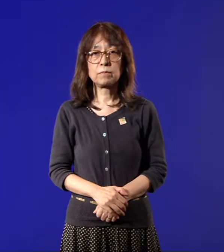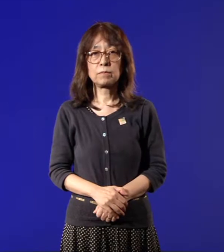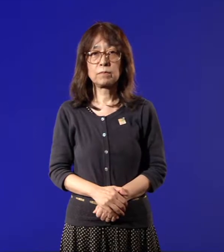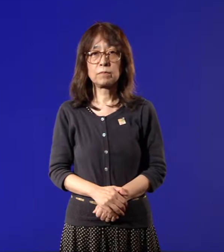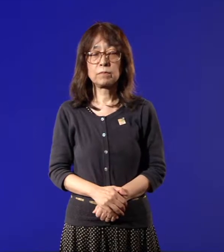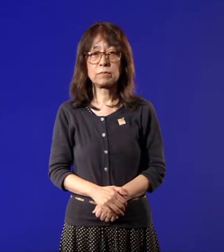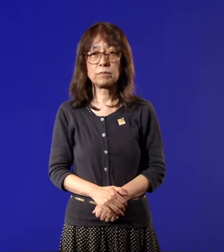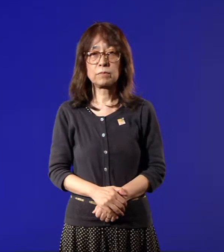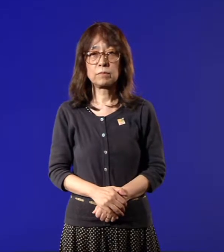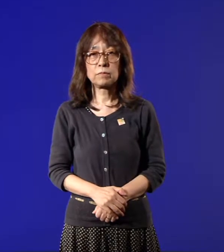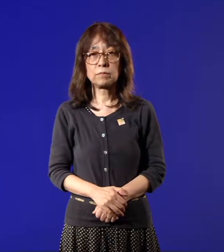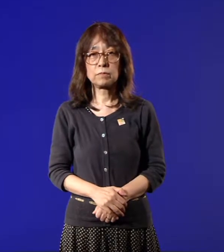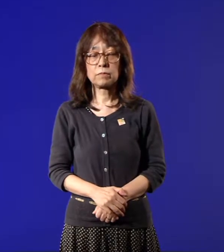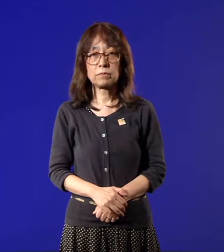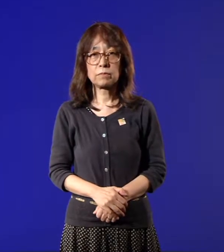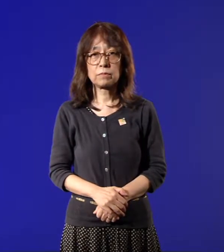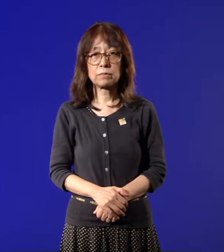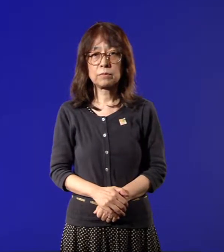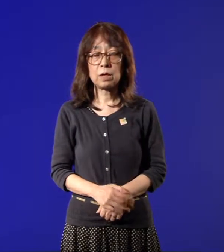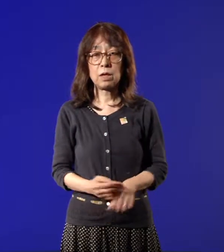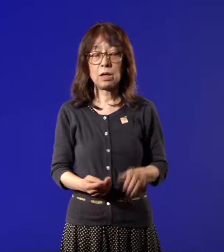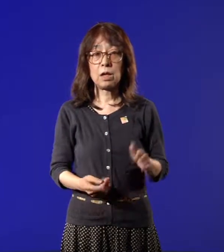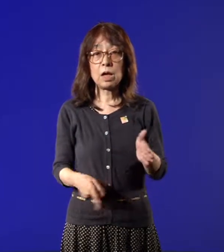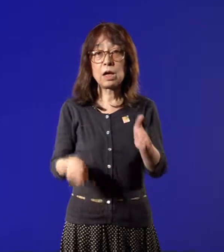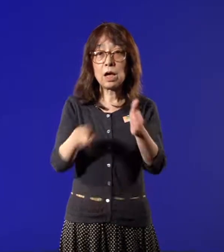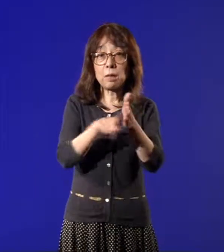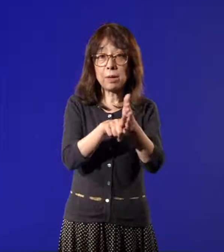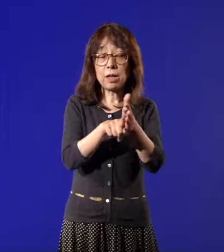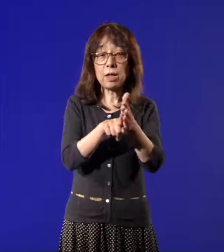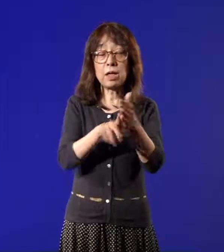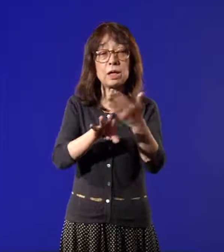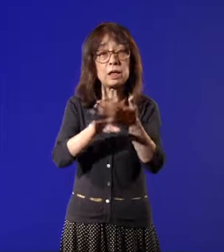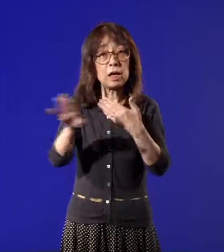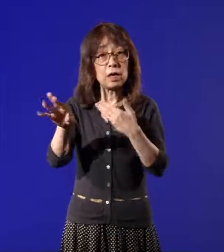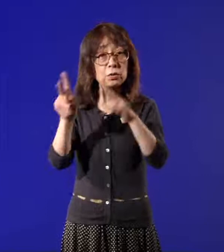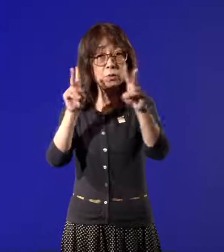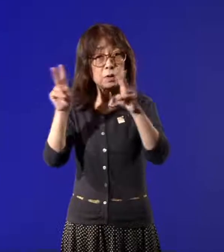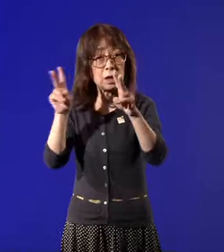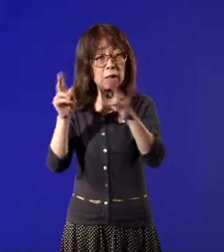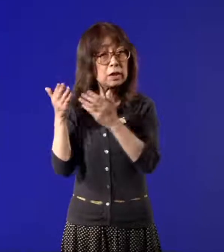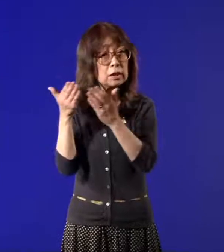加盟以外、加盟していない社の質問はありませんか。